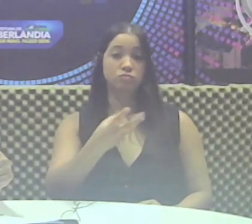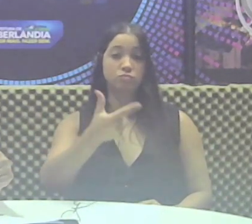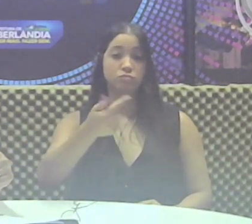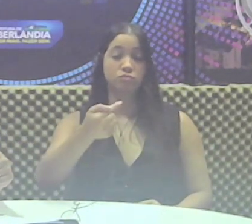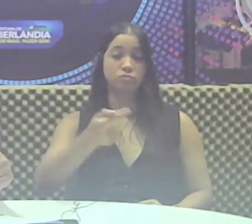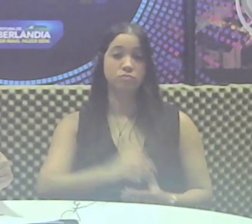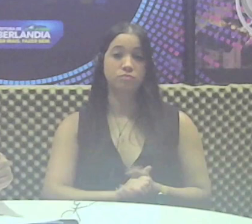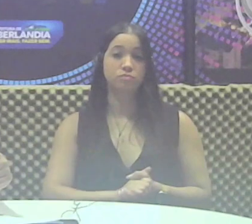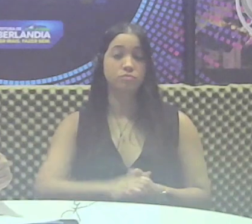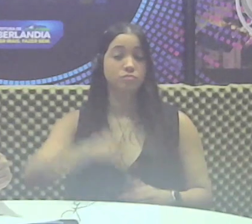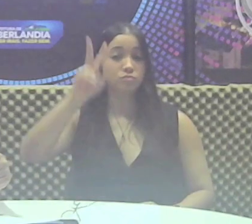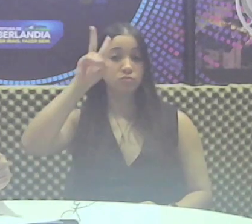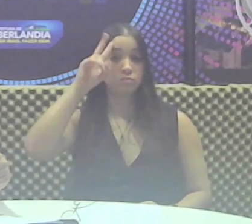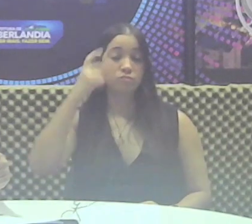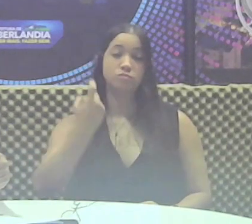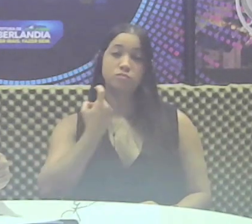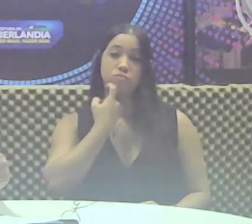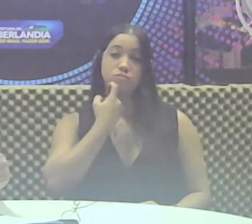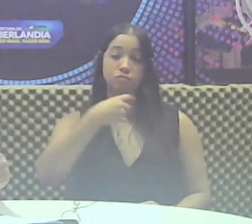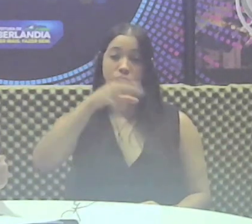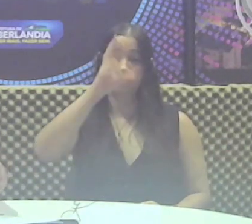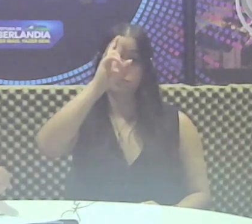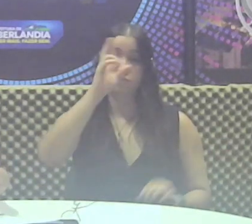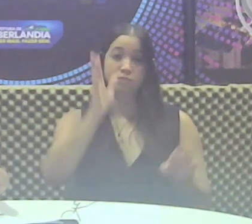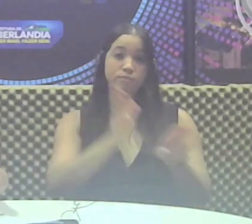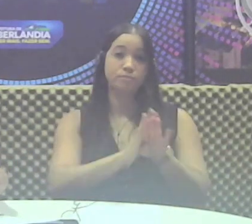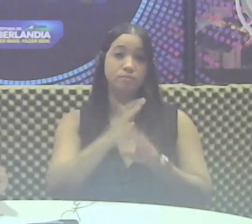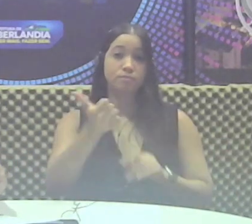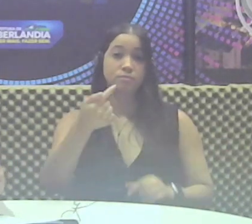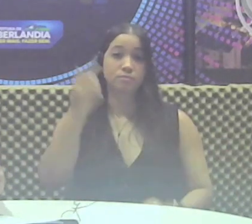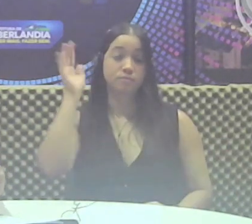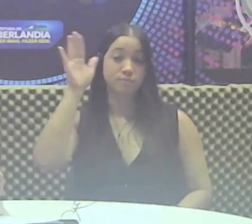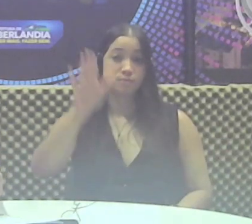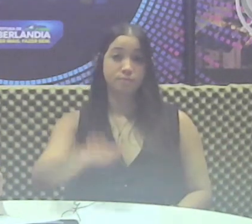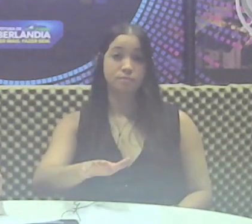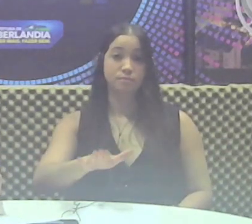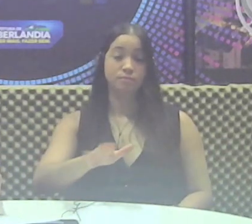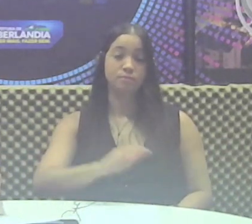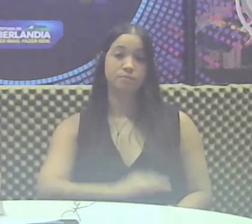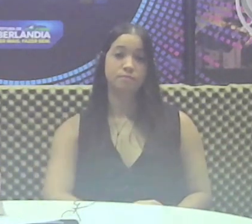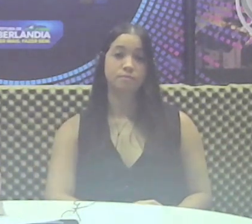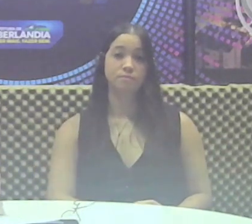34-3239-2737, de segunda a sexta, do meio-dia às 5 da tarde.